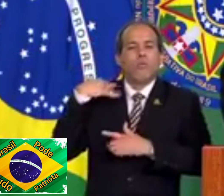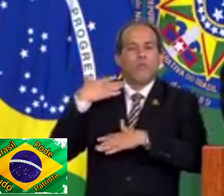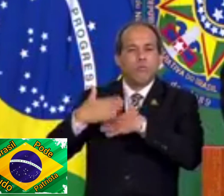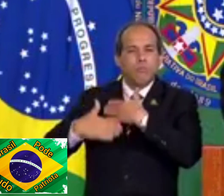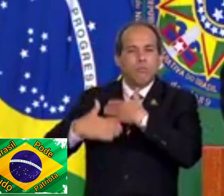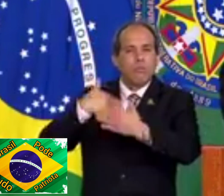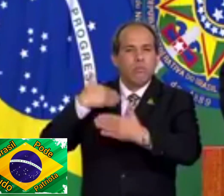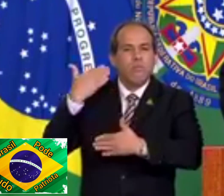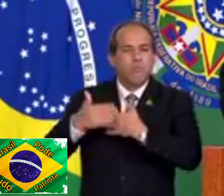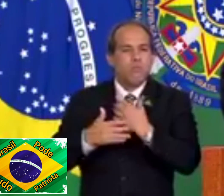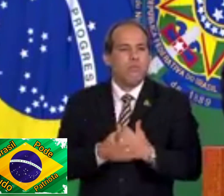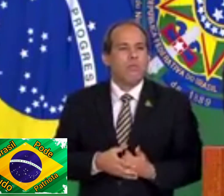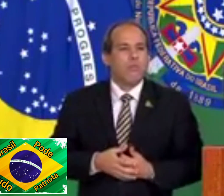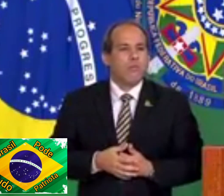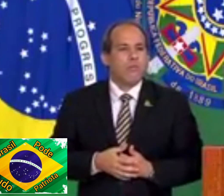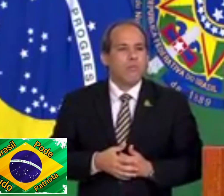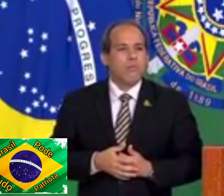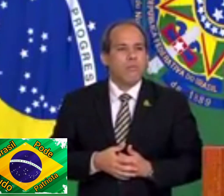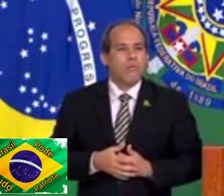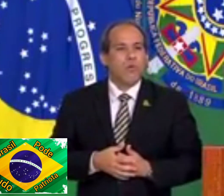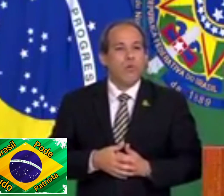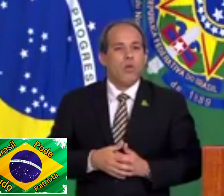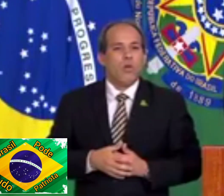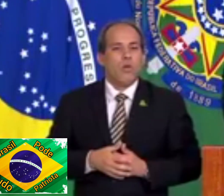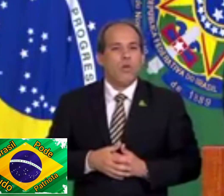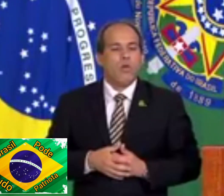fui levado para fazer